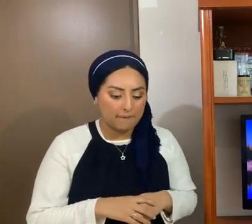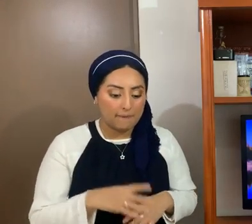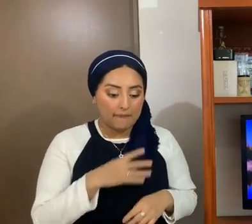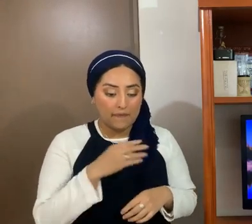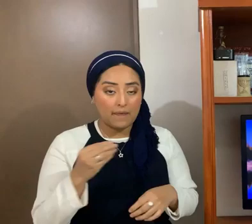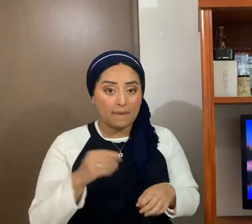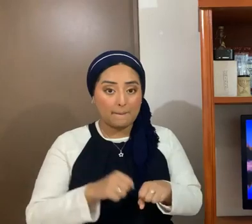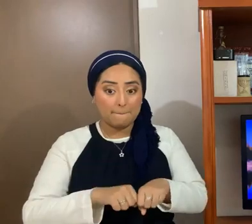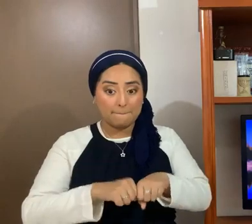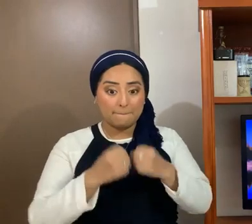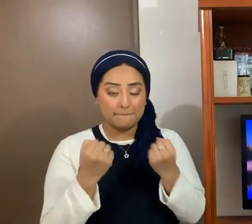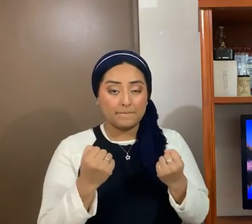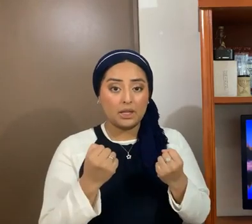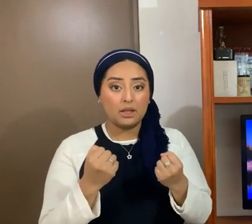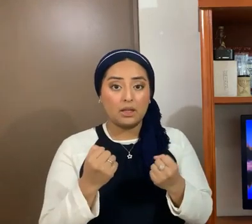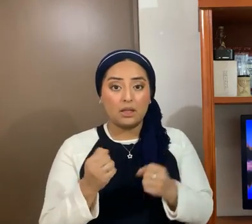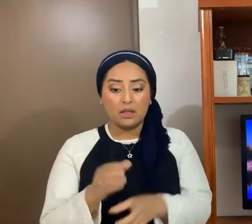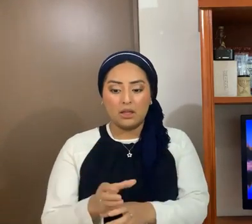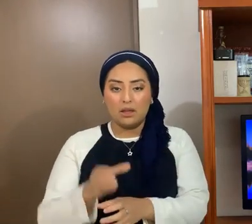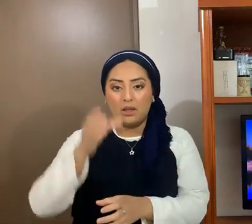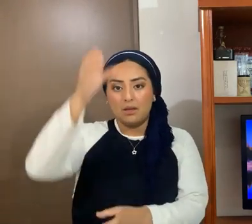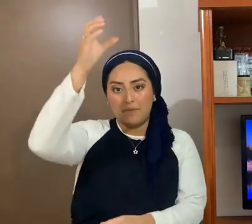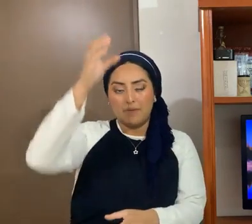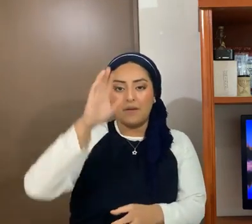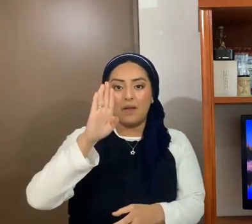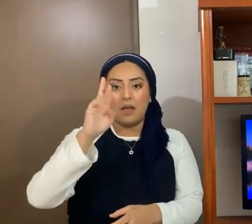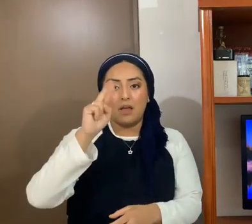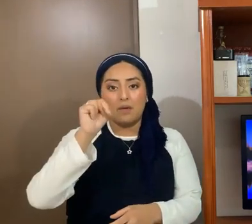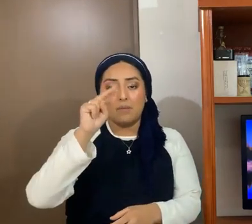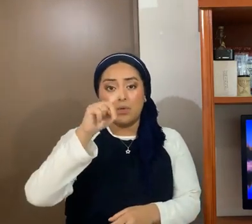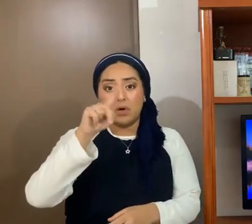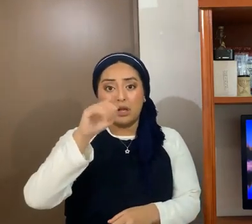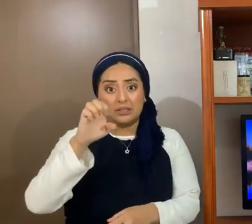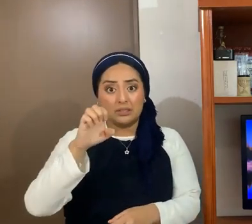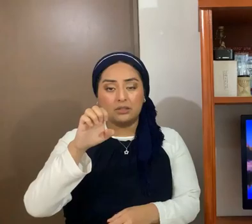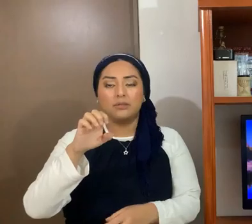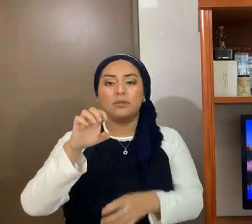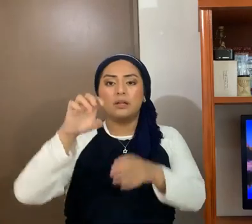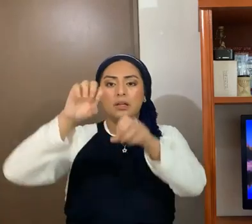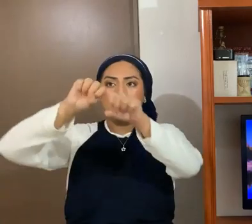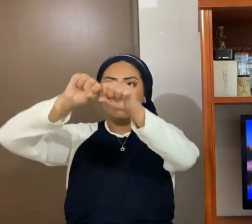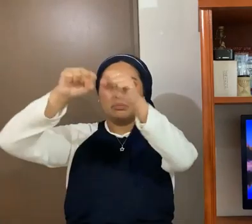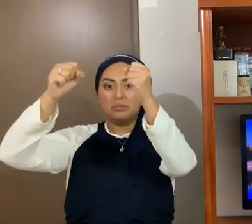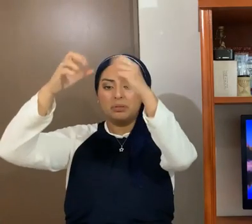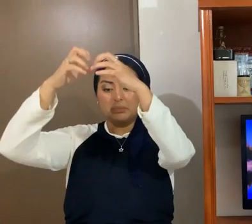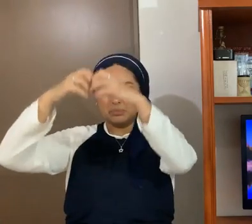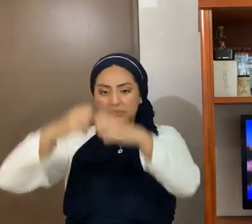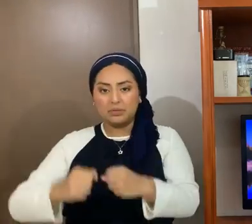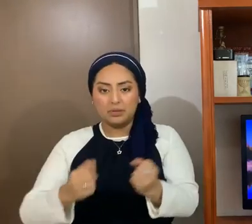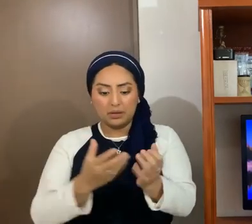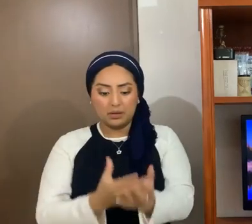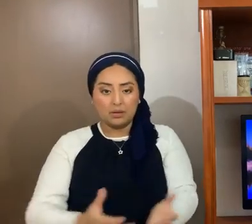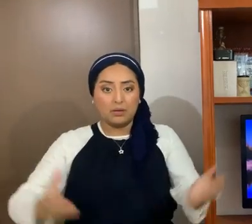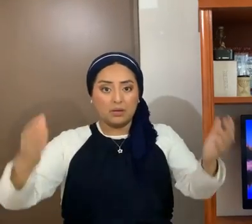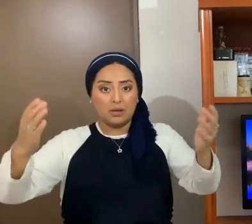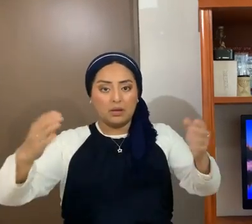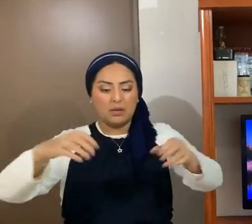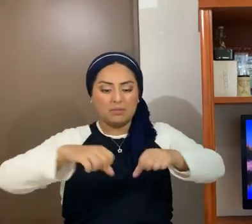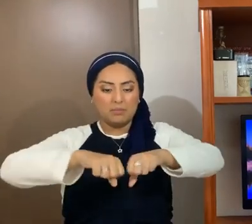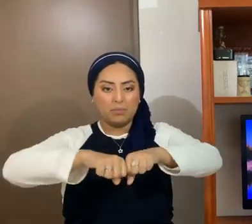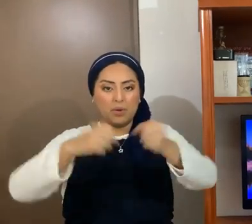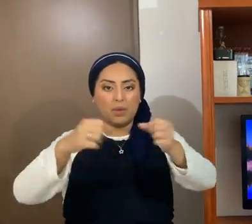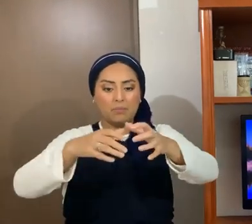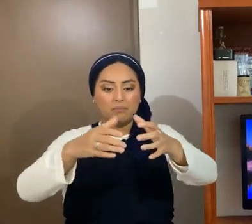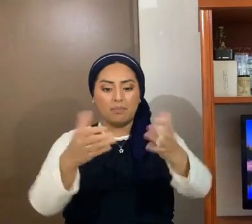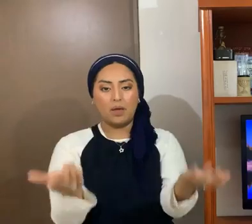Y quebraron los caldeos las columnas de bronce que estaban en la casa de Yahweh, las basas y el mar de bronce que estaba